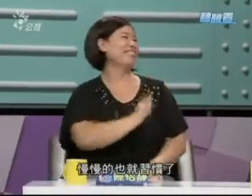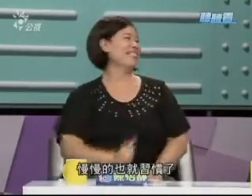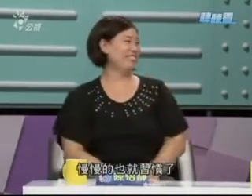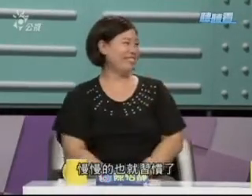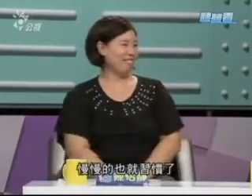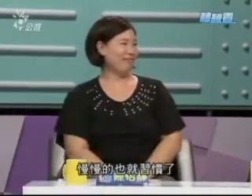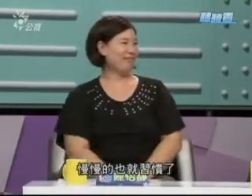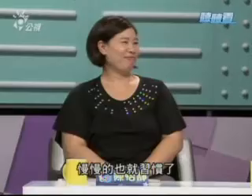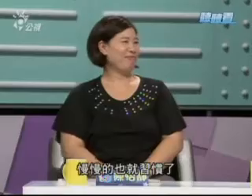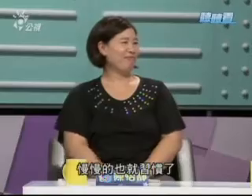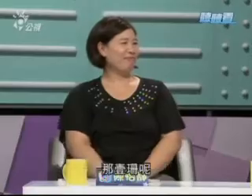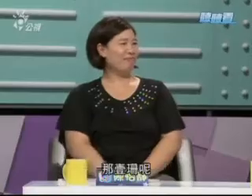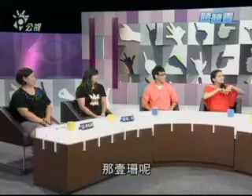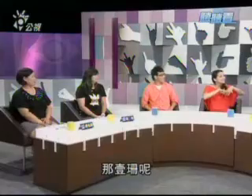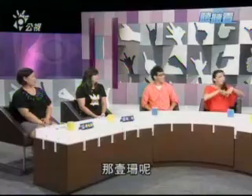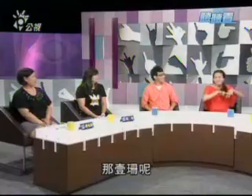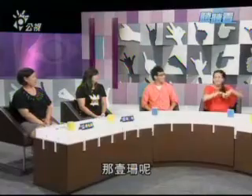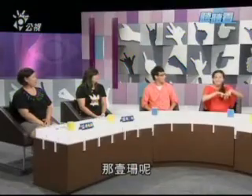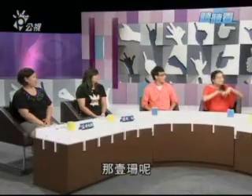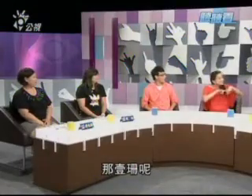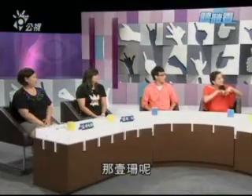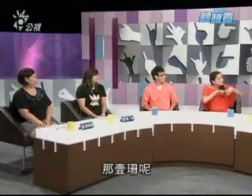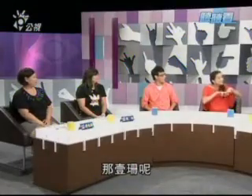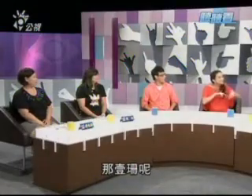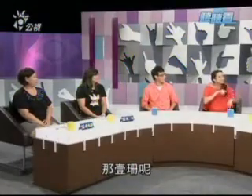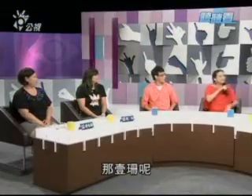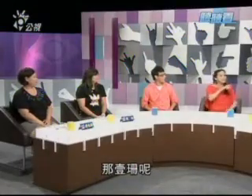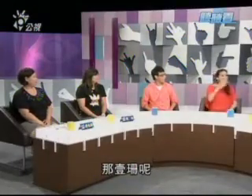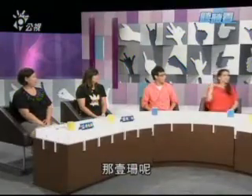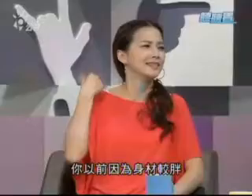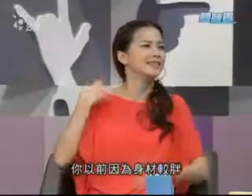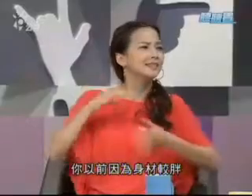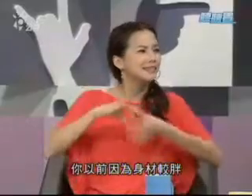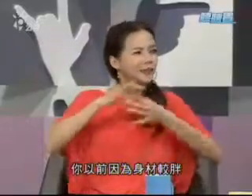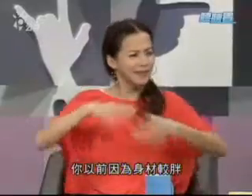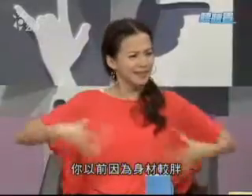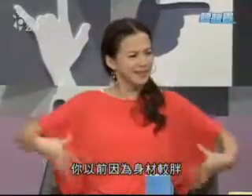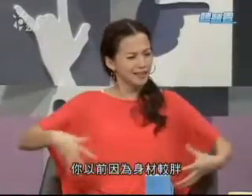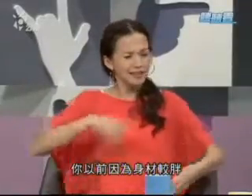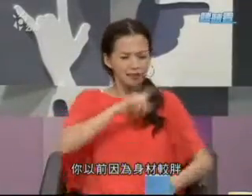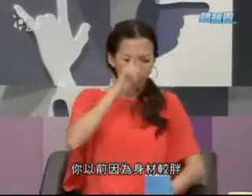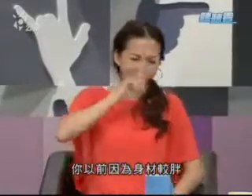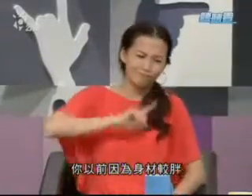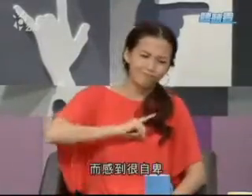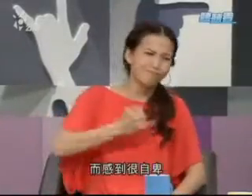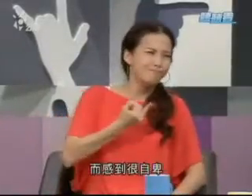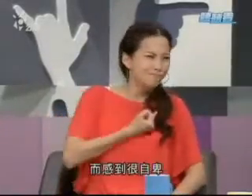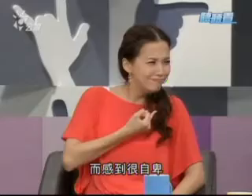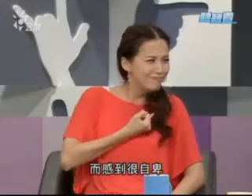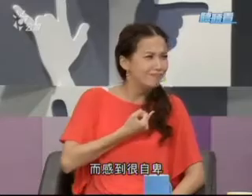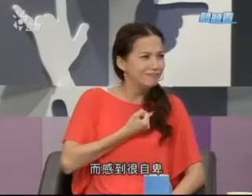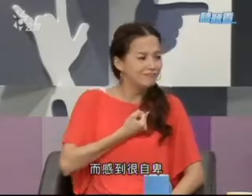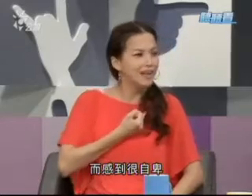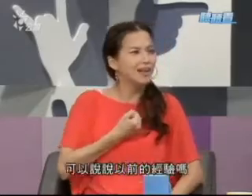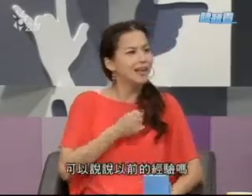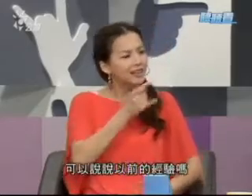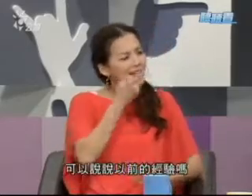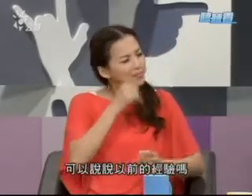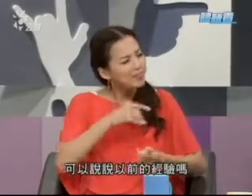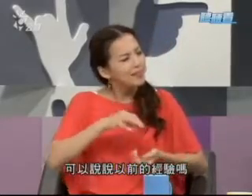惯了。那依珊呢，你以前因为身材较胖而感到很自卑，可以说说